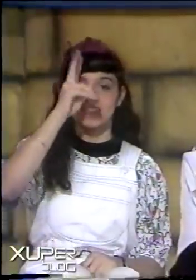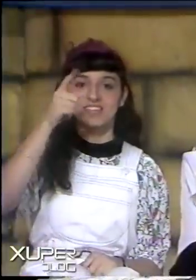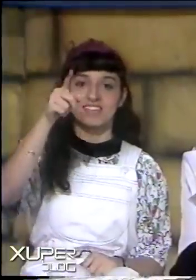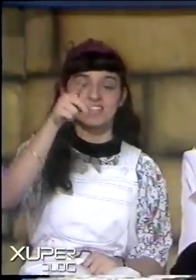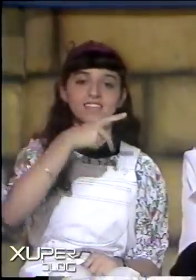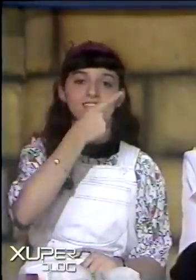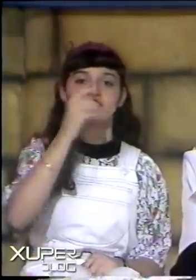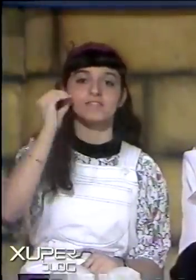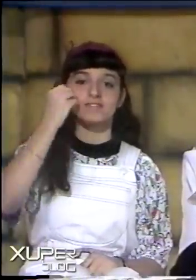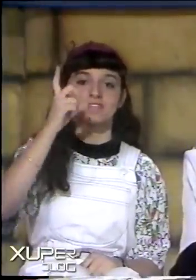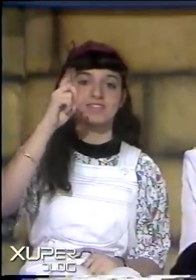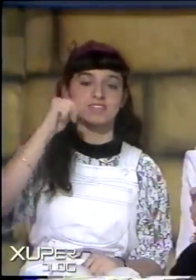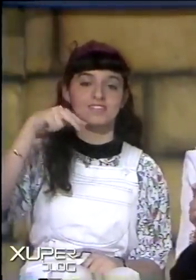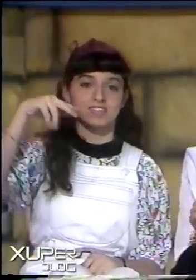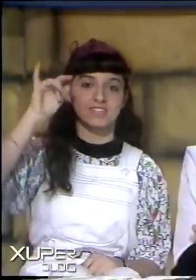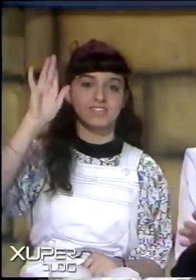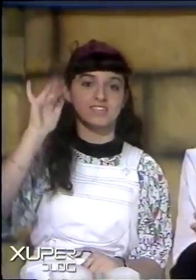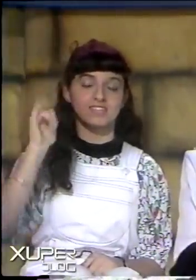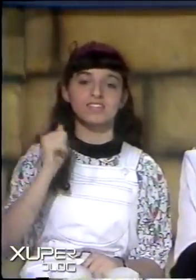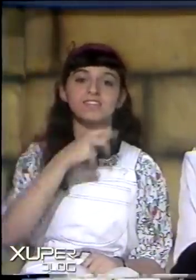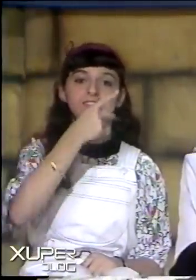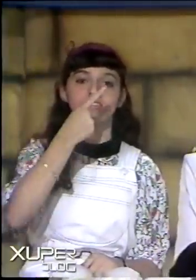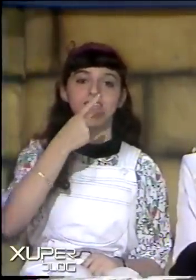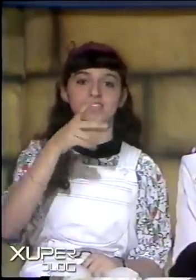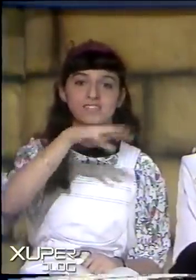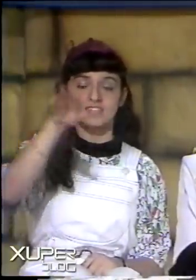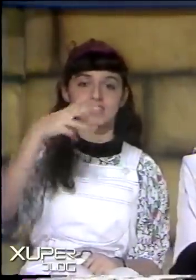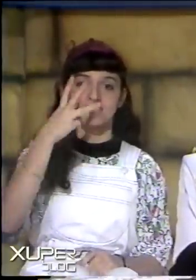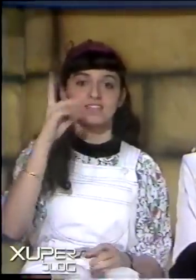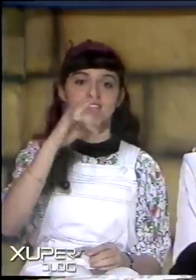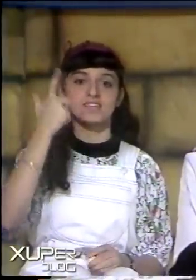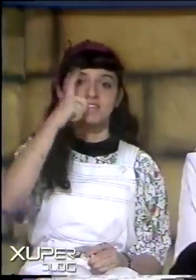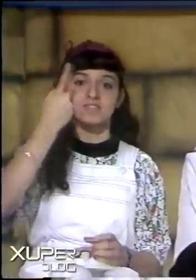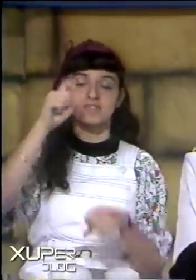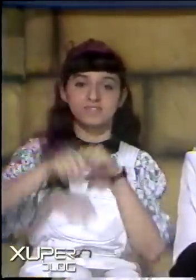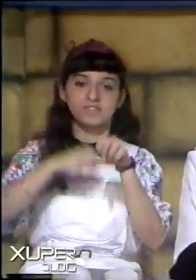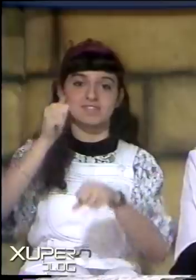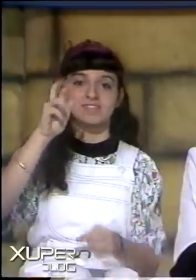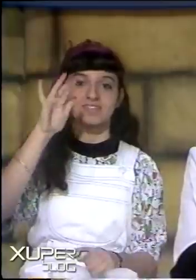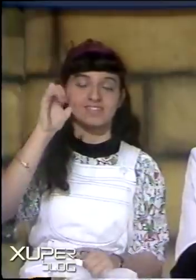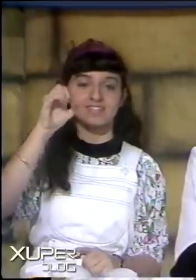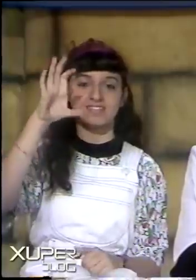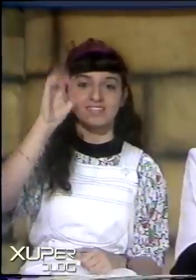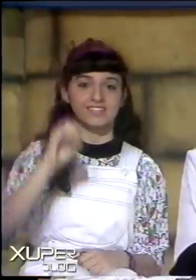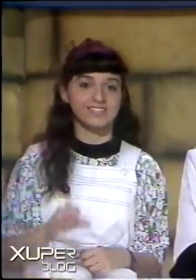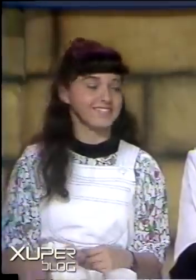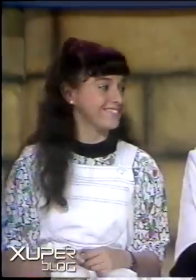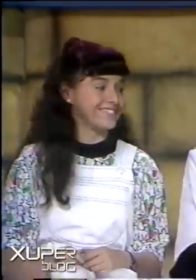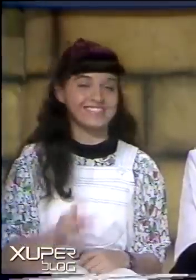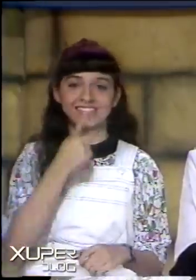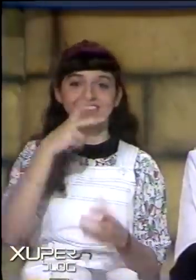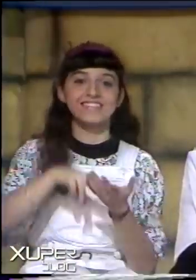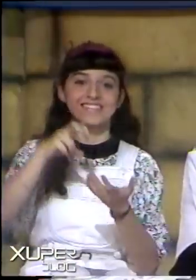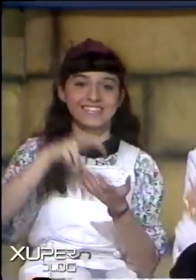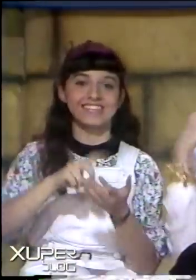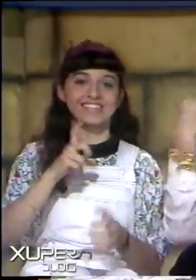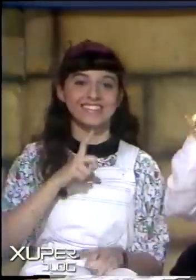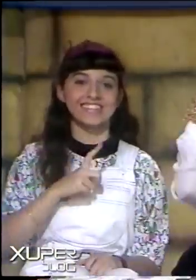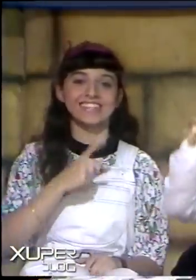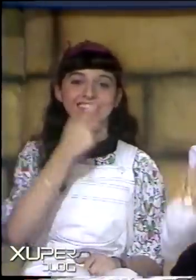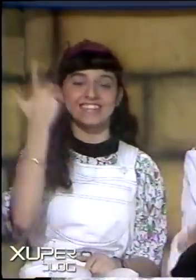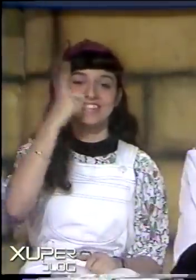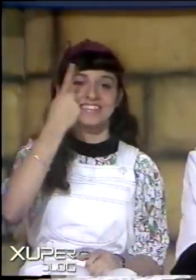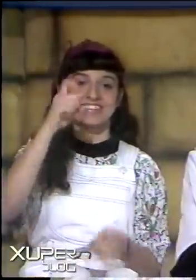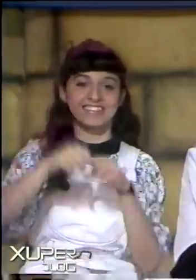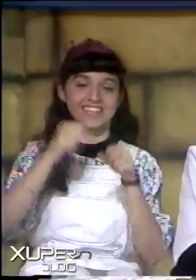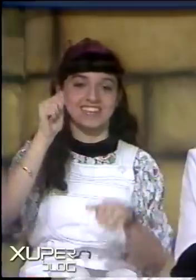Daniela, pra Danúbia e para o Wagner. E vocês três vão andar de bicicleta, porque você acaba de... Tá pulando aí, né? Tá pulando,